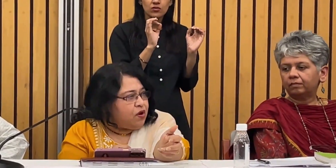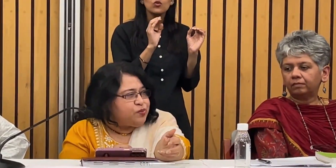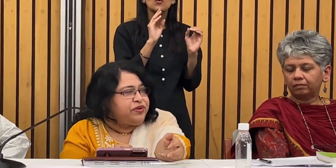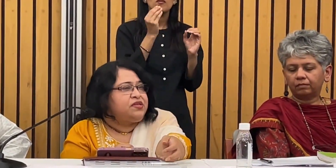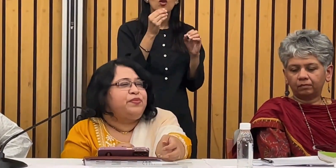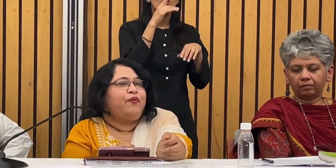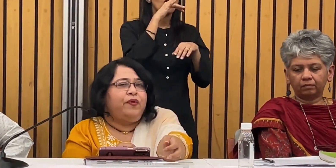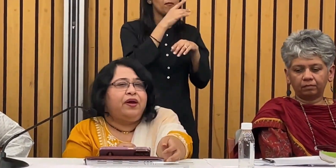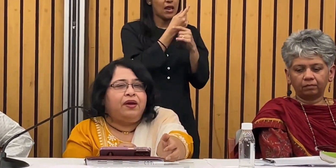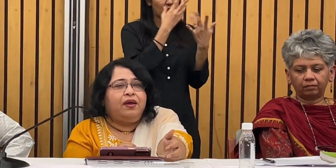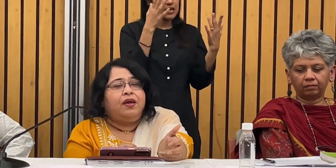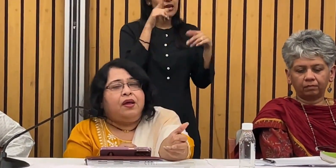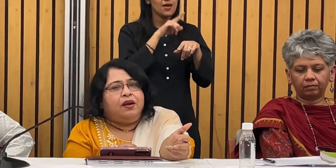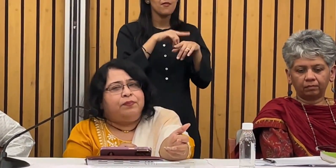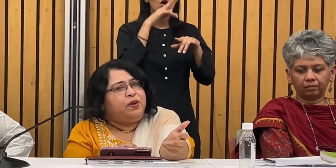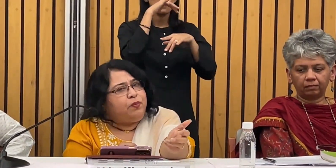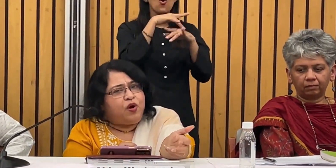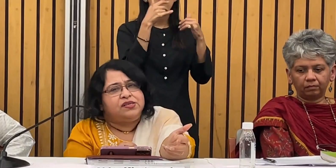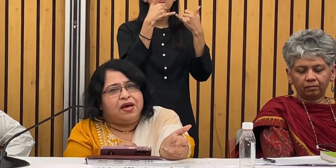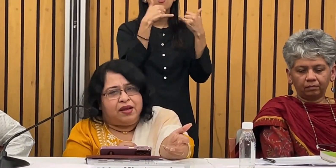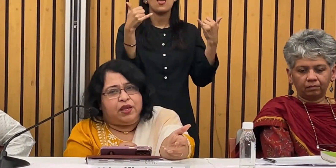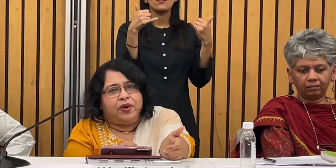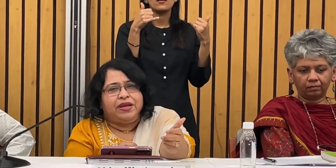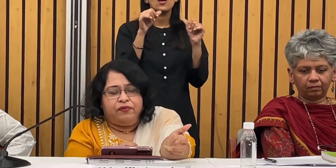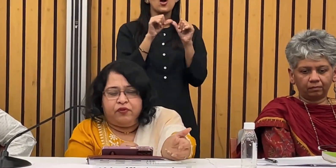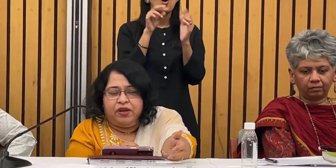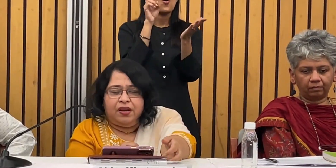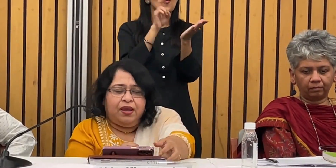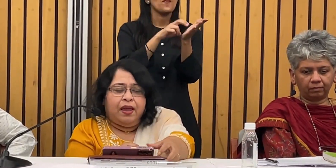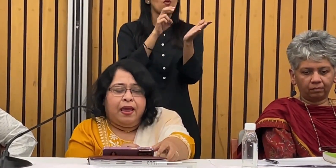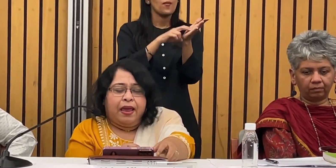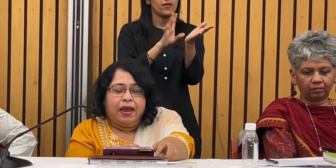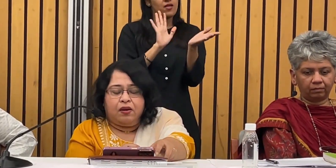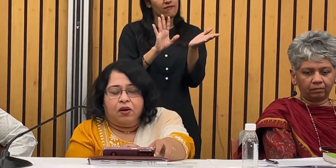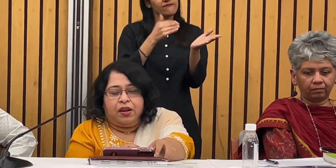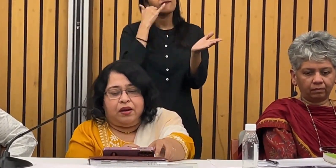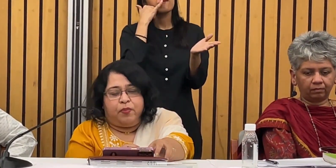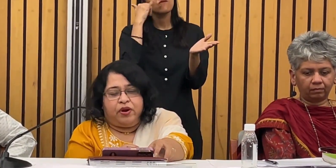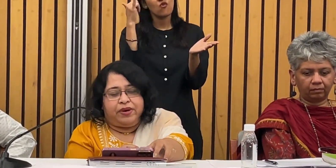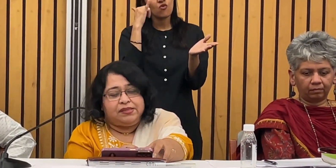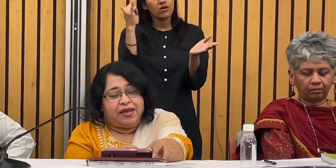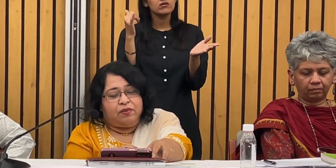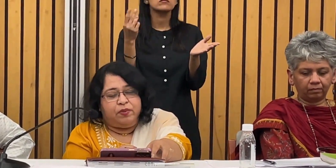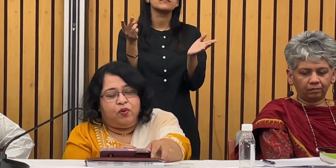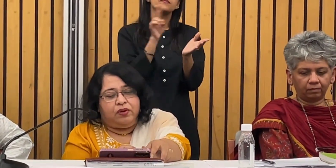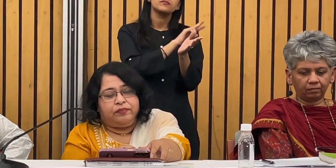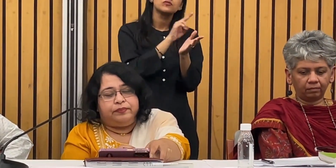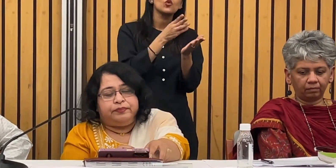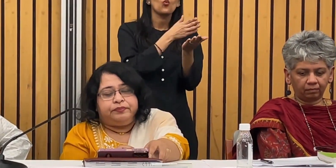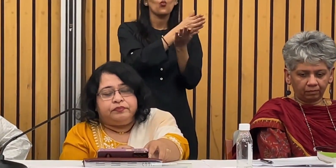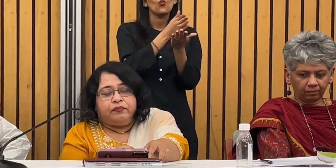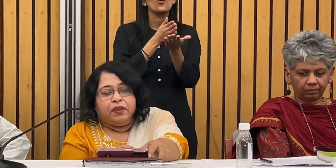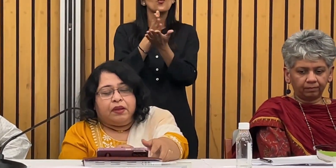काफ़ी हॉस्पिटल्स में हो गया है, पर बहुत ज़्यादा नहीं, बट टेलीफोनिकली एंड ऑनलाइन अपॉइंटमेंट्स कैन बी